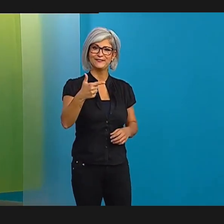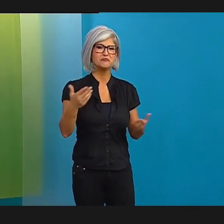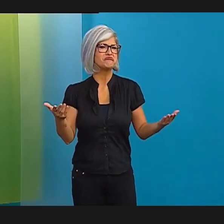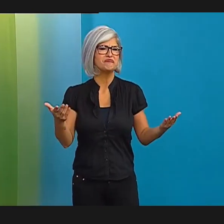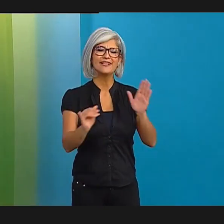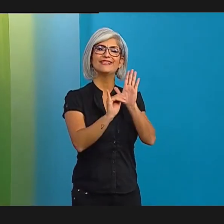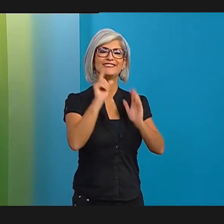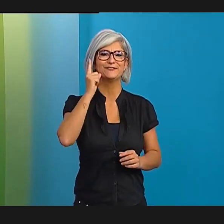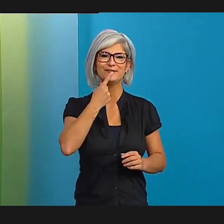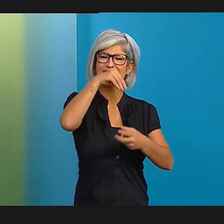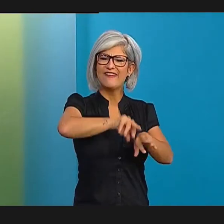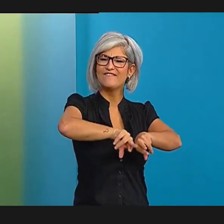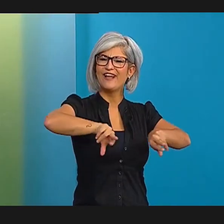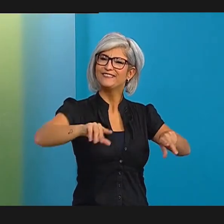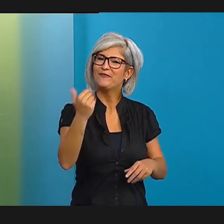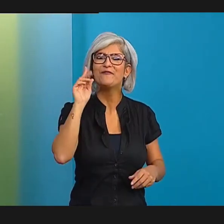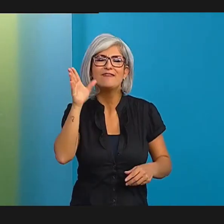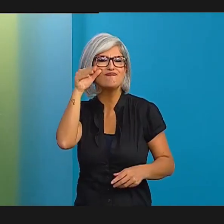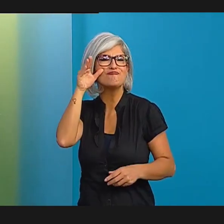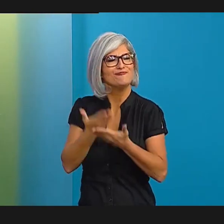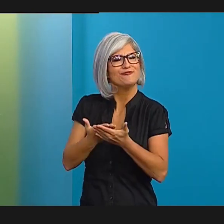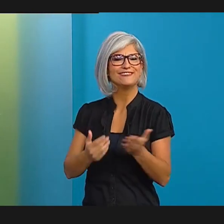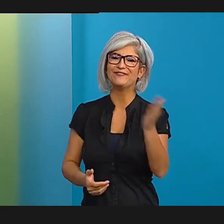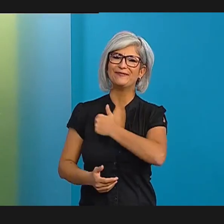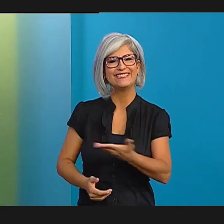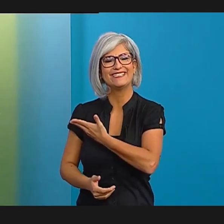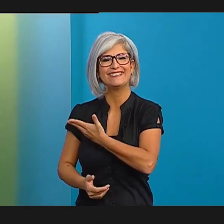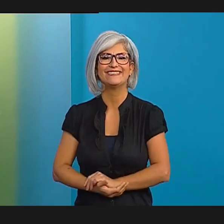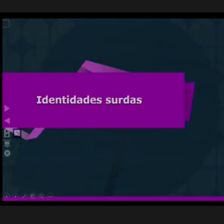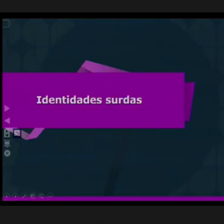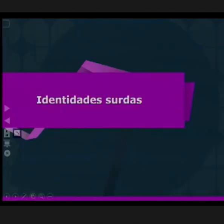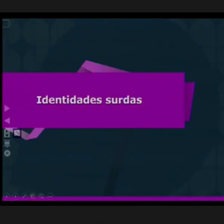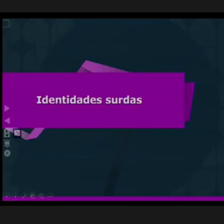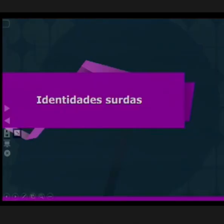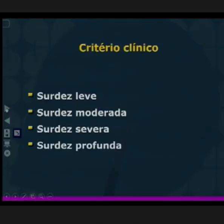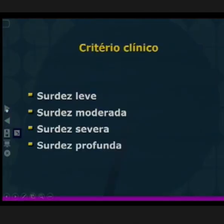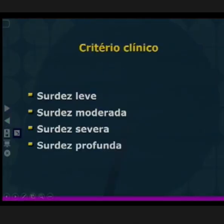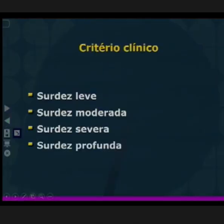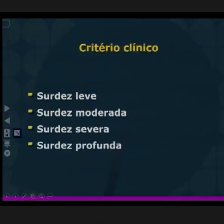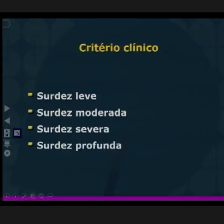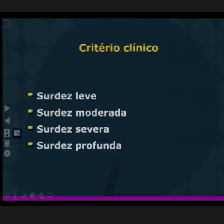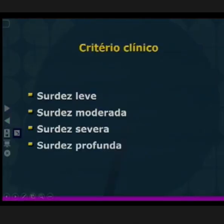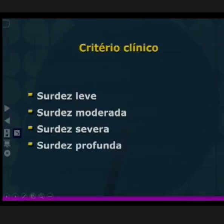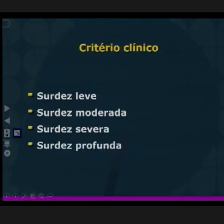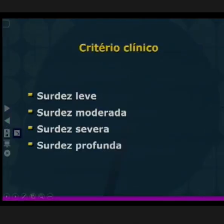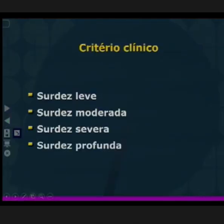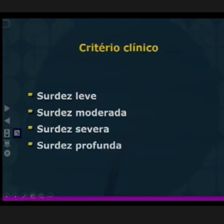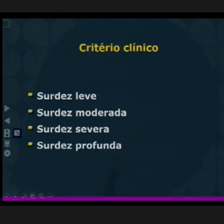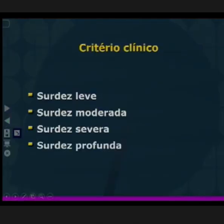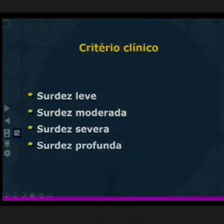Vamos então ao tema número 2, sobre identidades surdas. Existem várias, e hoje vocês vão aprender. Vamos aos slides? Identidades surdas. Existe um critério clínico que trata a surdez como